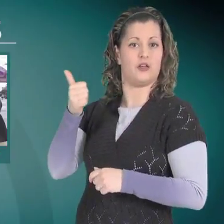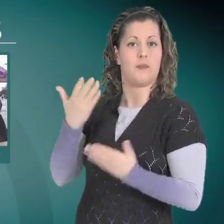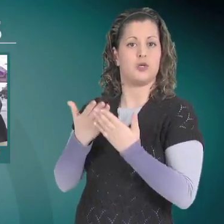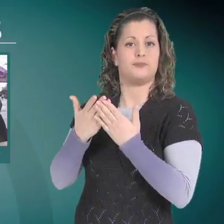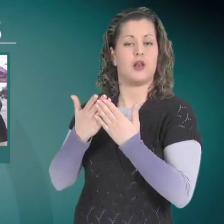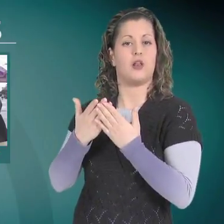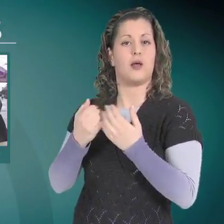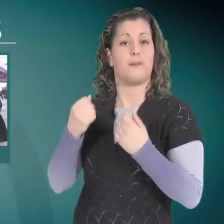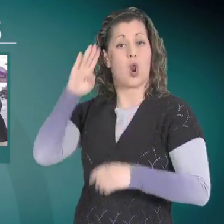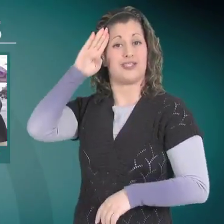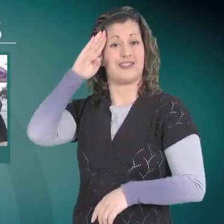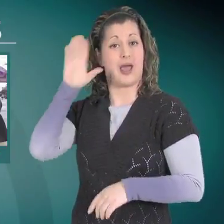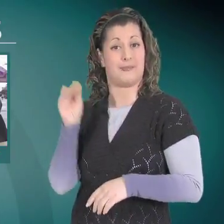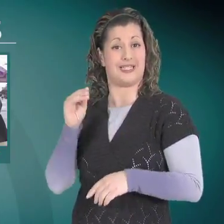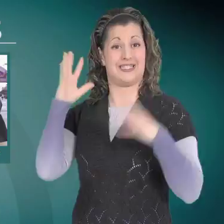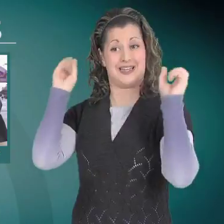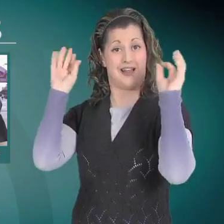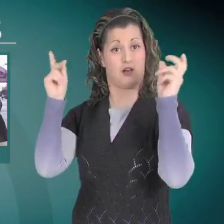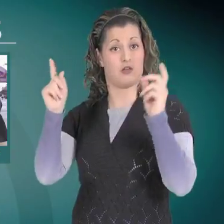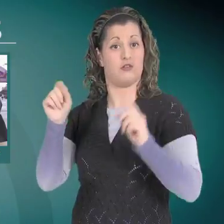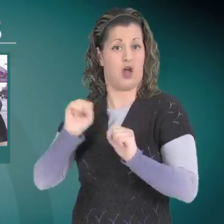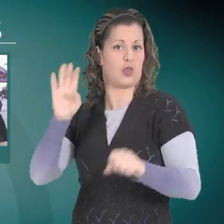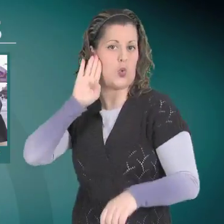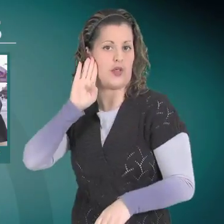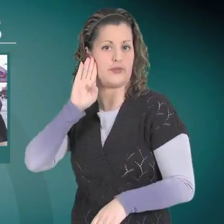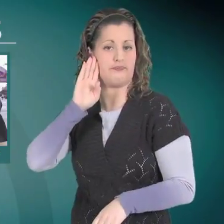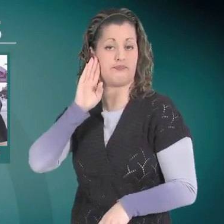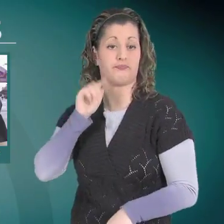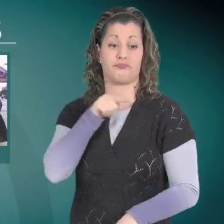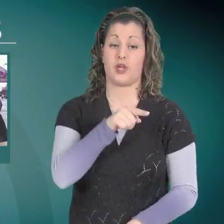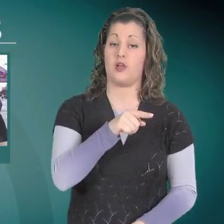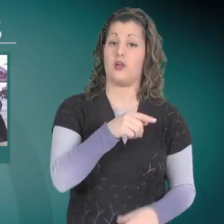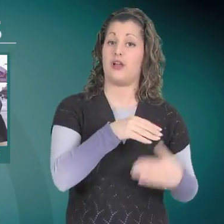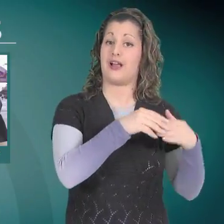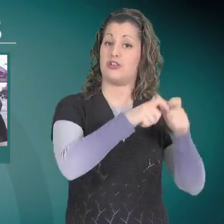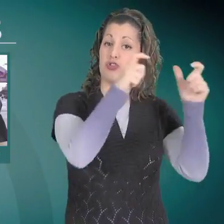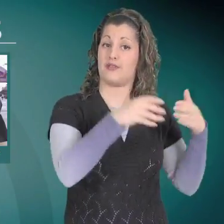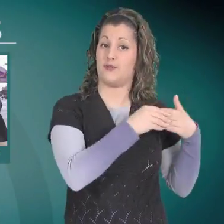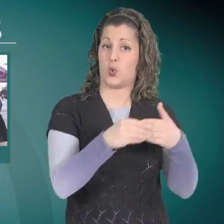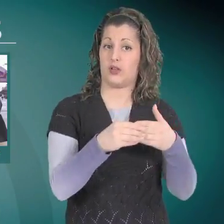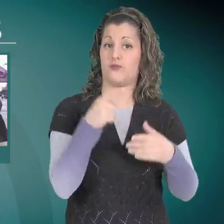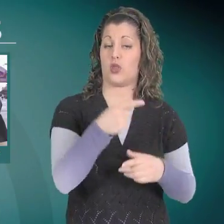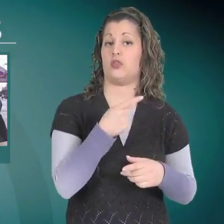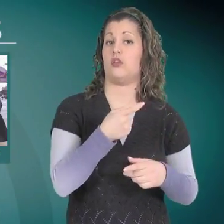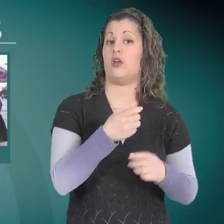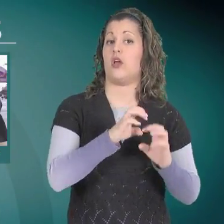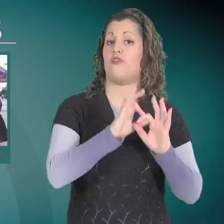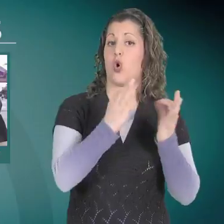autofahrer sei das hören wichtig zb wenn sich die polizei mit signalhorn von hinten nähert die geschäftsführerin von forum gutes